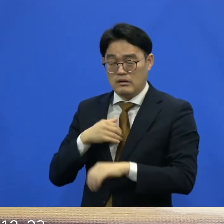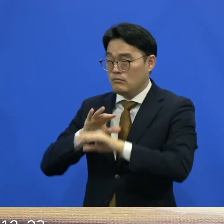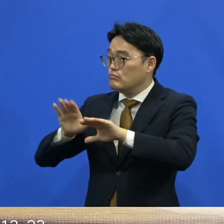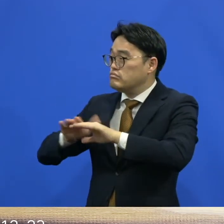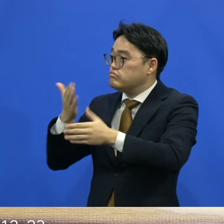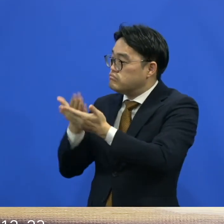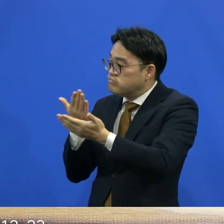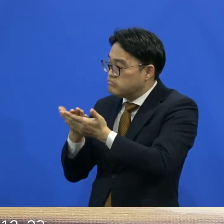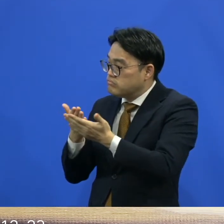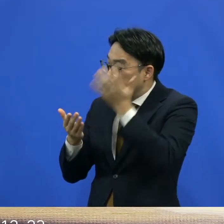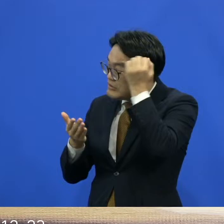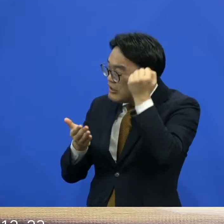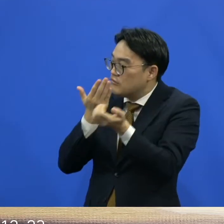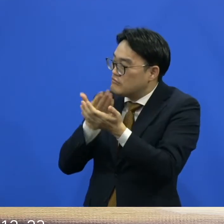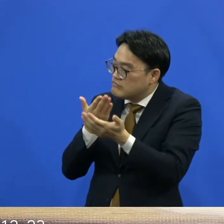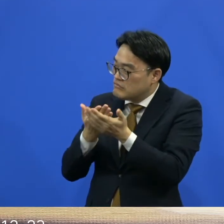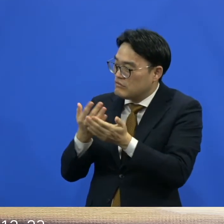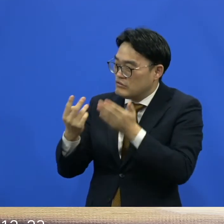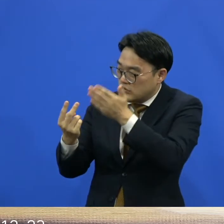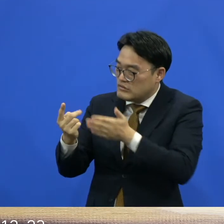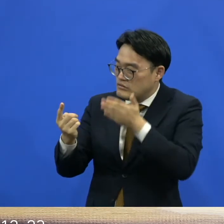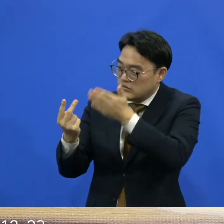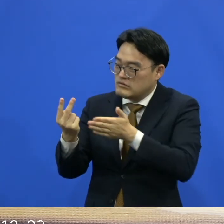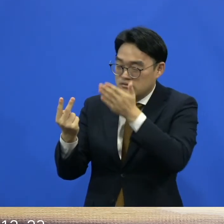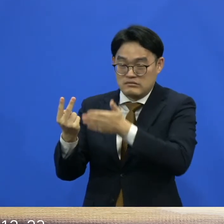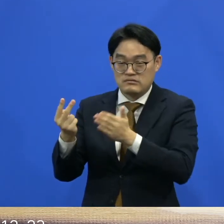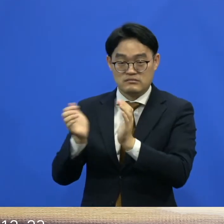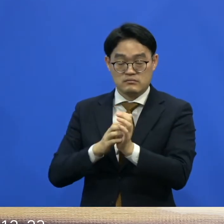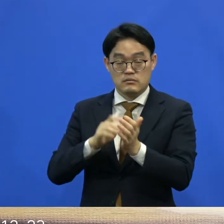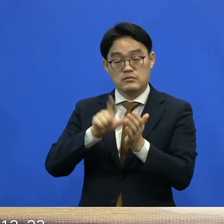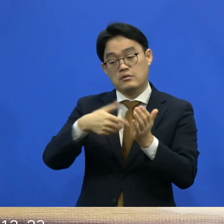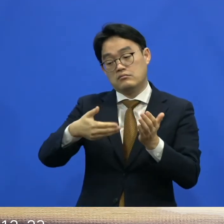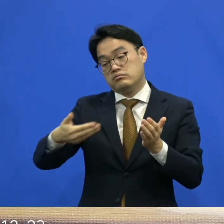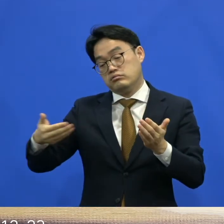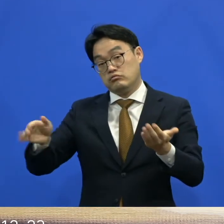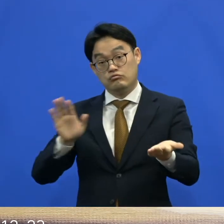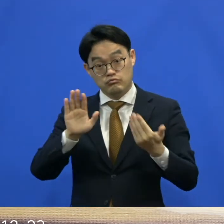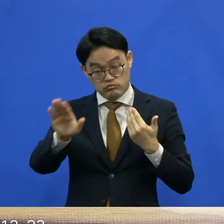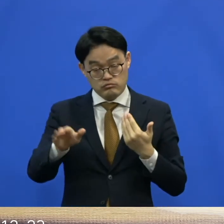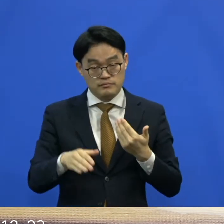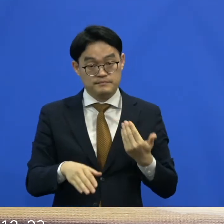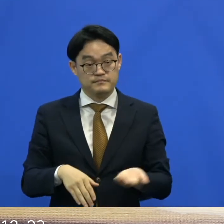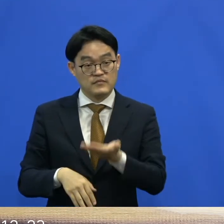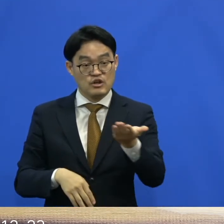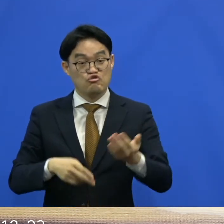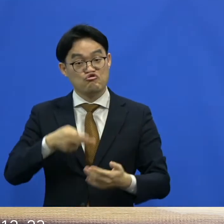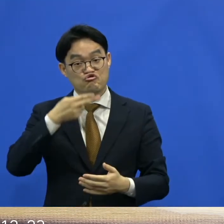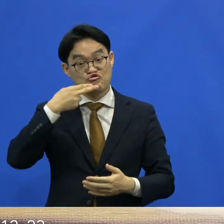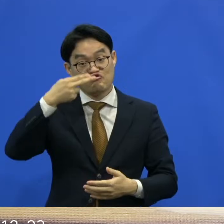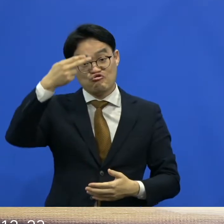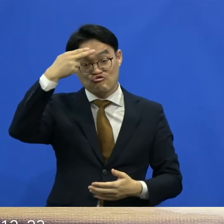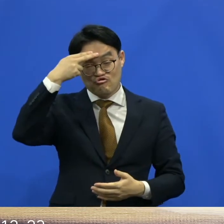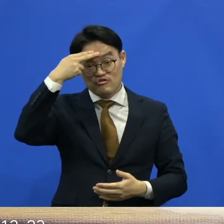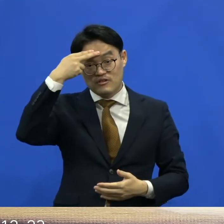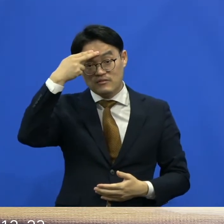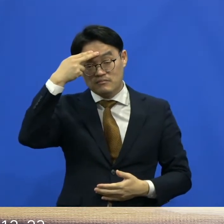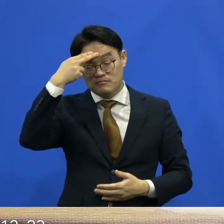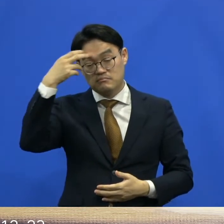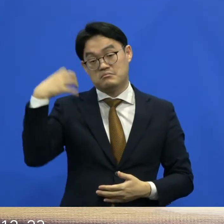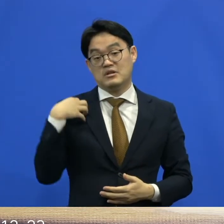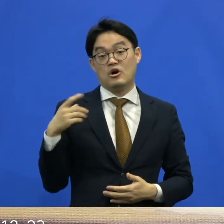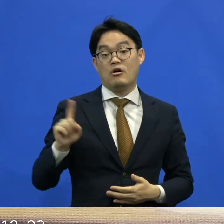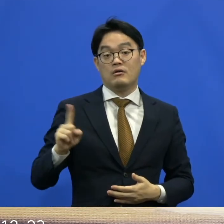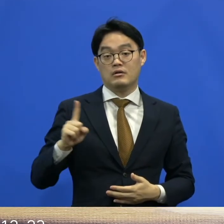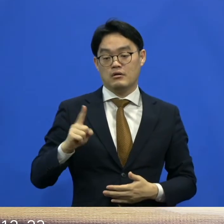나를 기억해달라. 자, 놀랍게도 시간이 흐르고 바로의 술 맡은 관원장이 복직을 합니다.